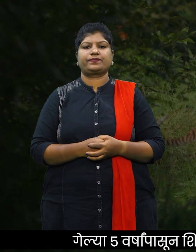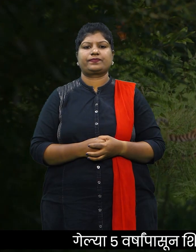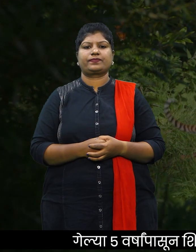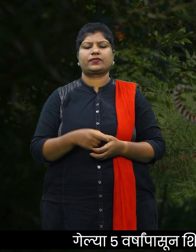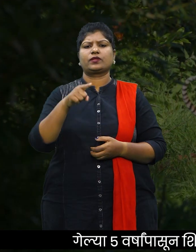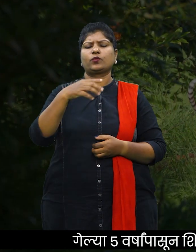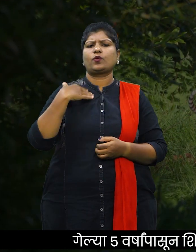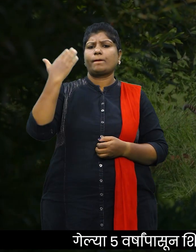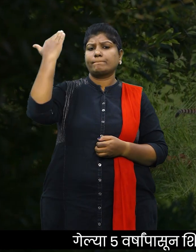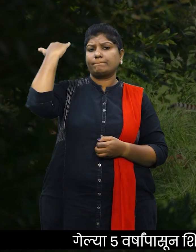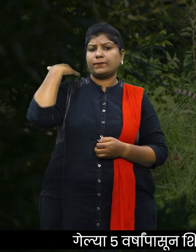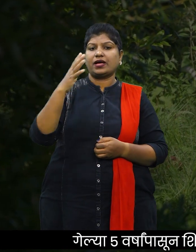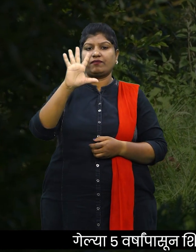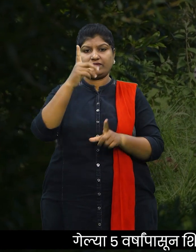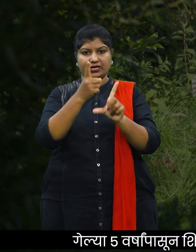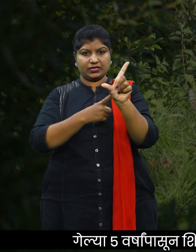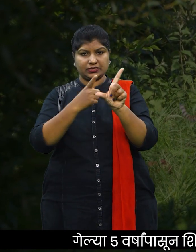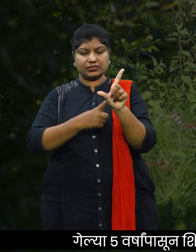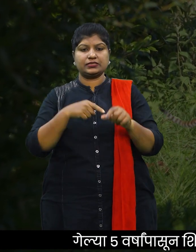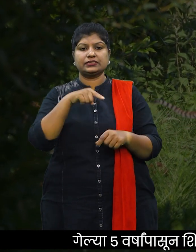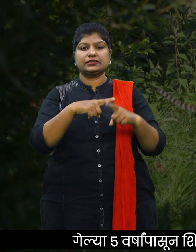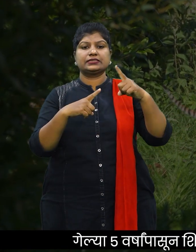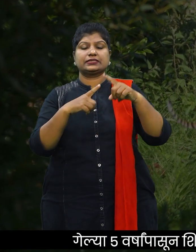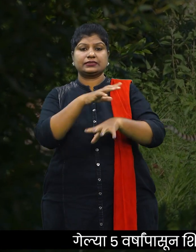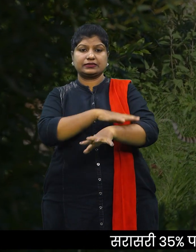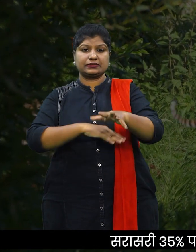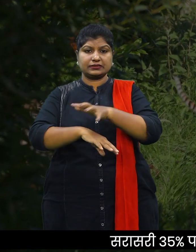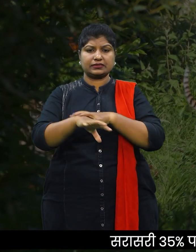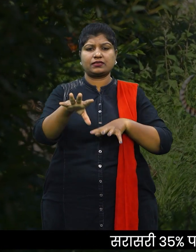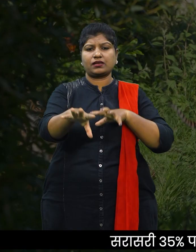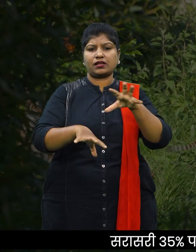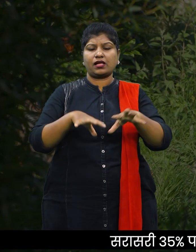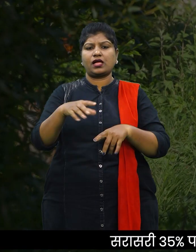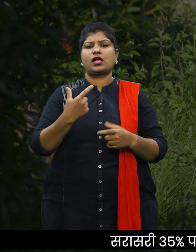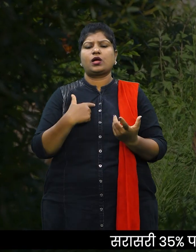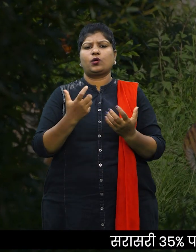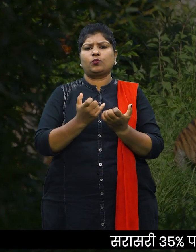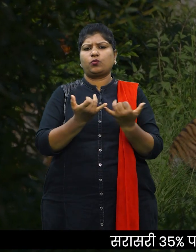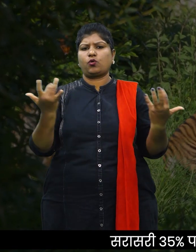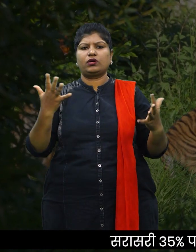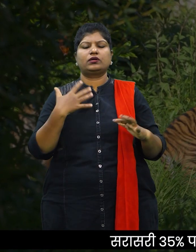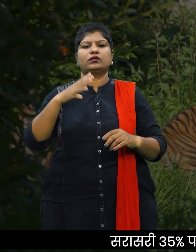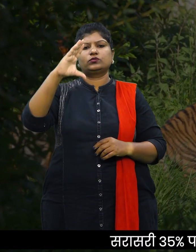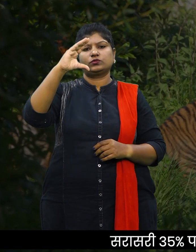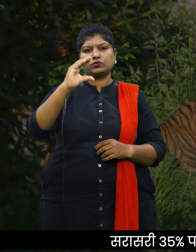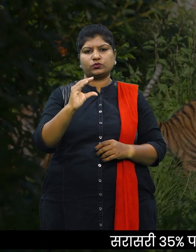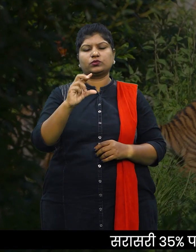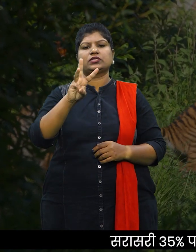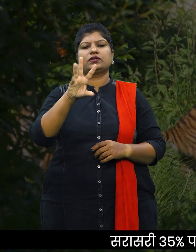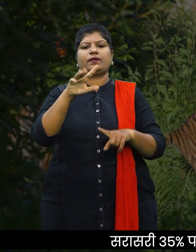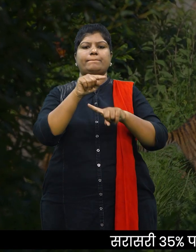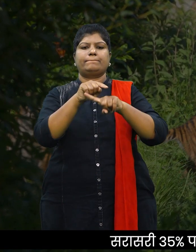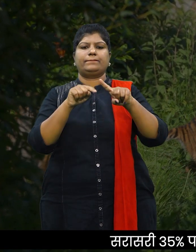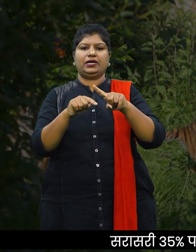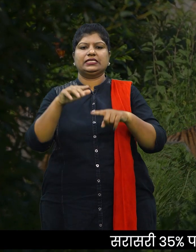गेल्या 5 वर्षांपासून शिकारी आणि इतर कारणांमुळे वाघांची संख्या सरासरी 35% कमी झाली आहे असे दिसून